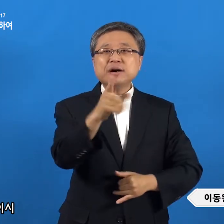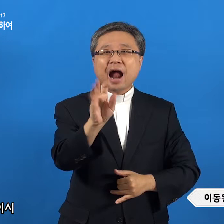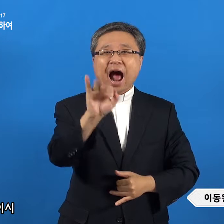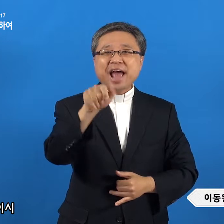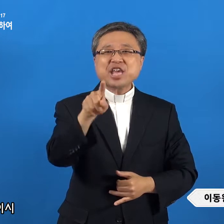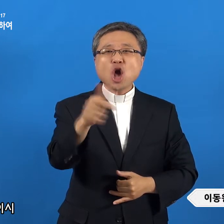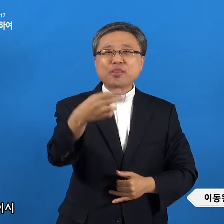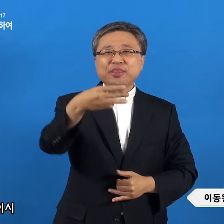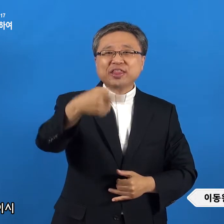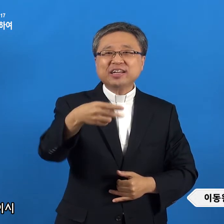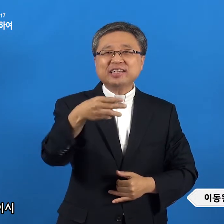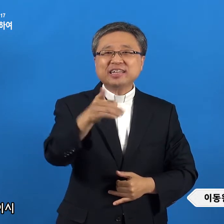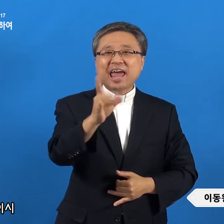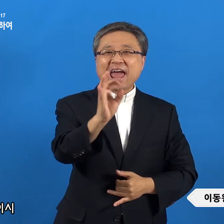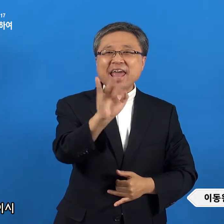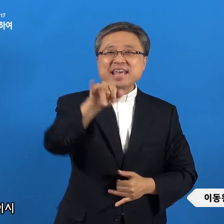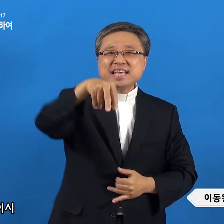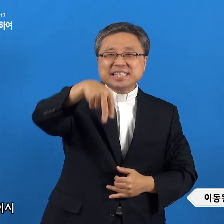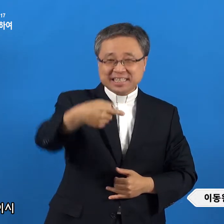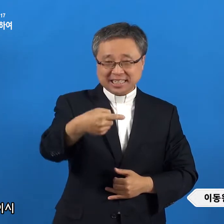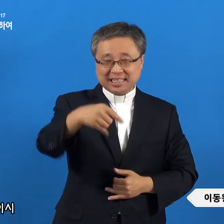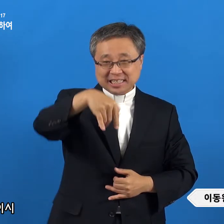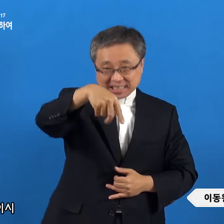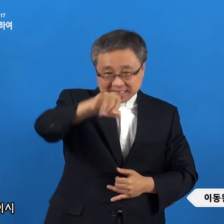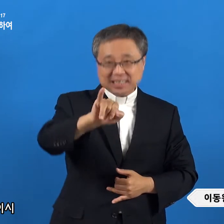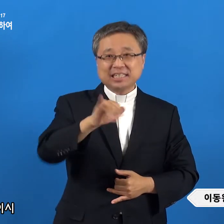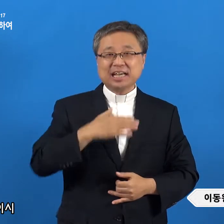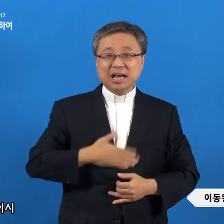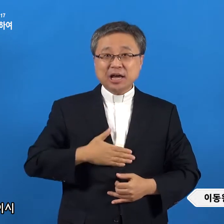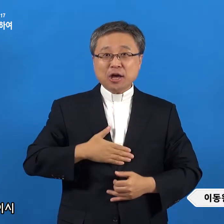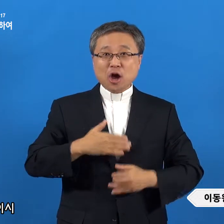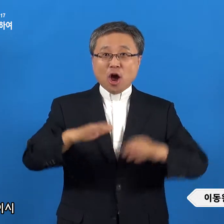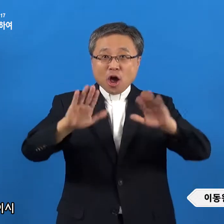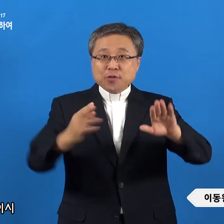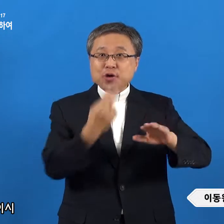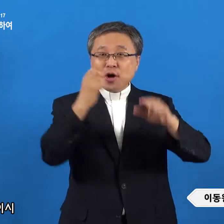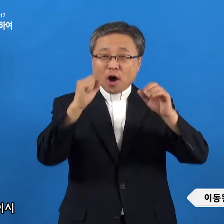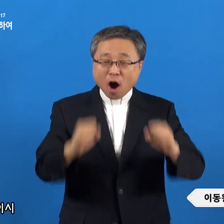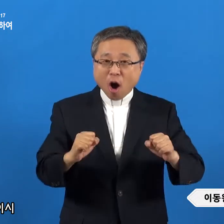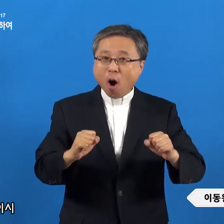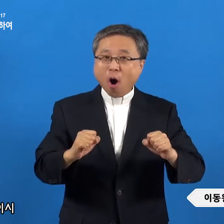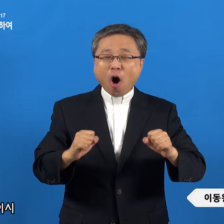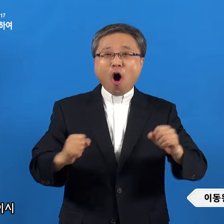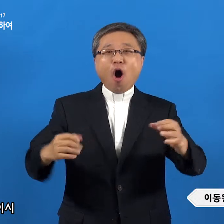있습니다. 그는 현존하는 소위 경영계의 스피커 가운데 가장 탁월한